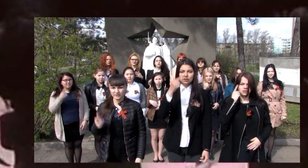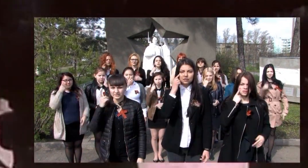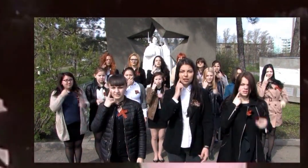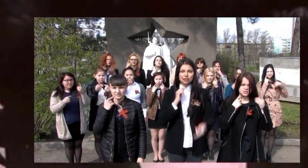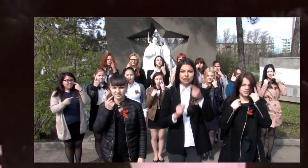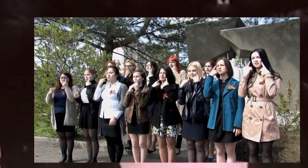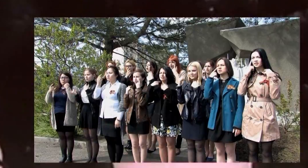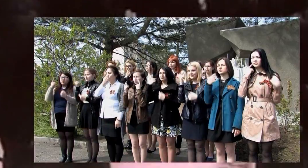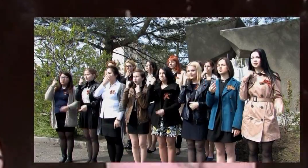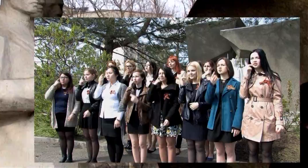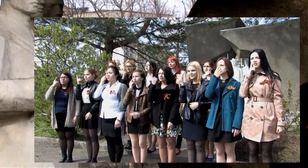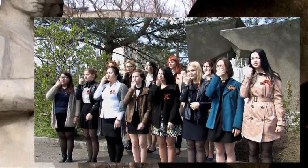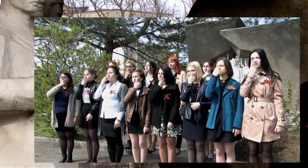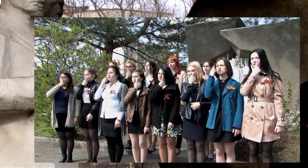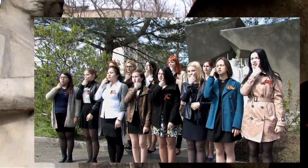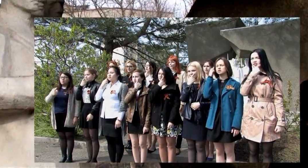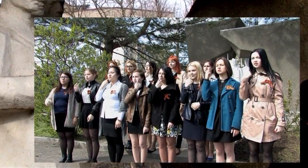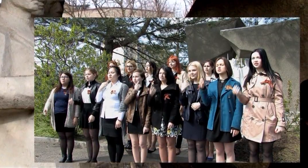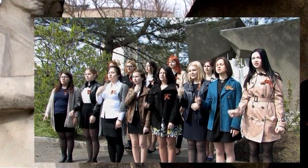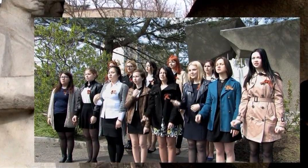радость со слезами на